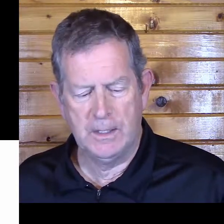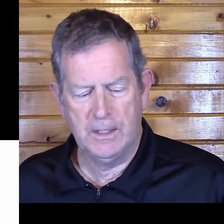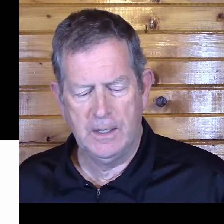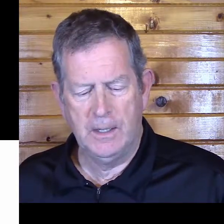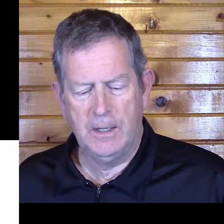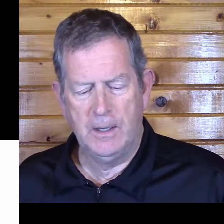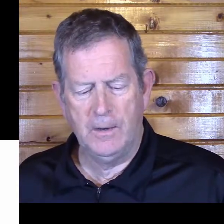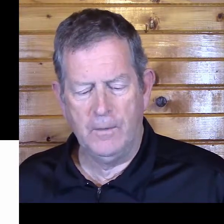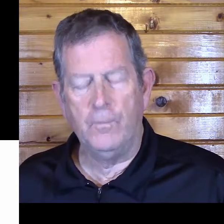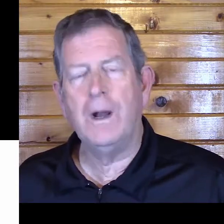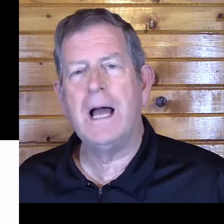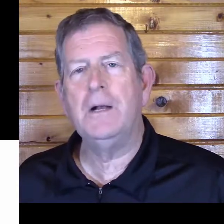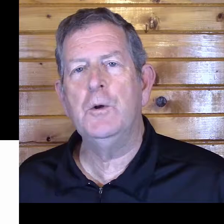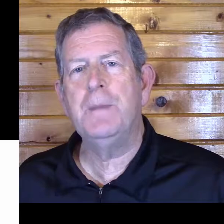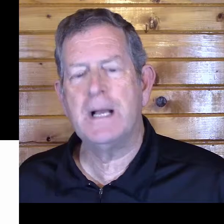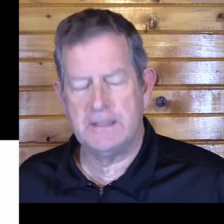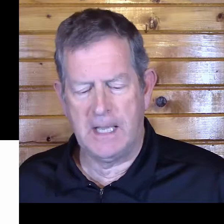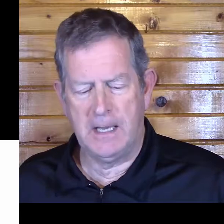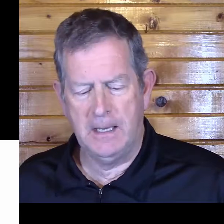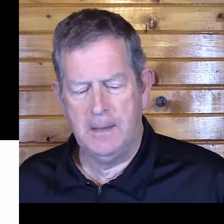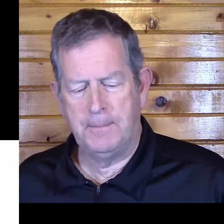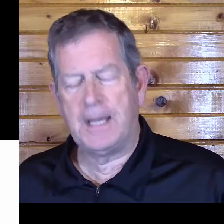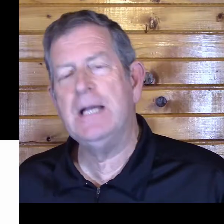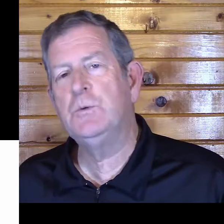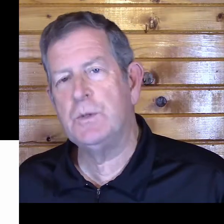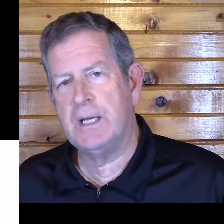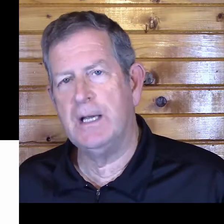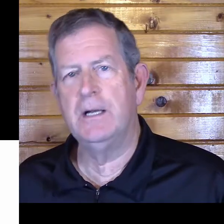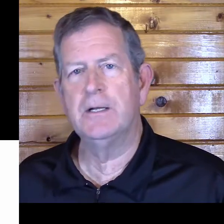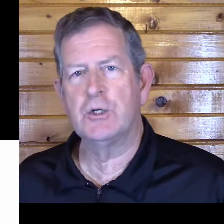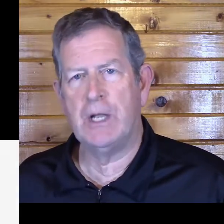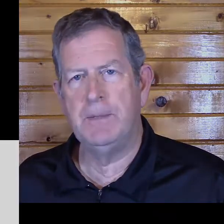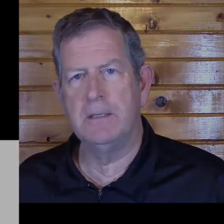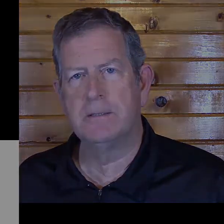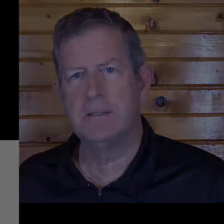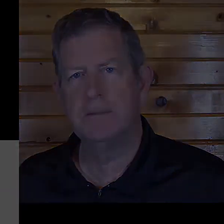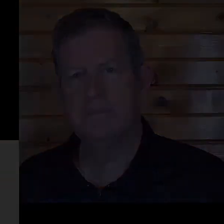14. Voilà le magasin près duquel j'habite.